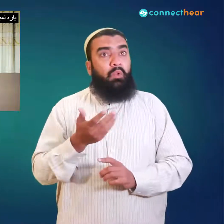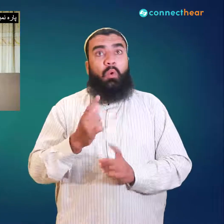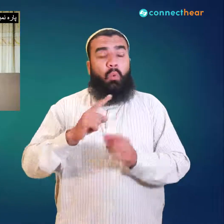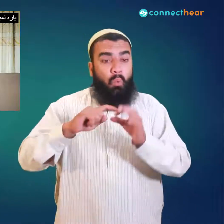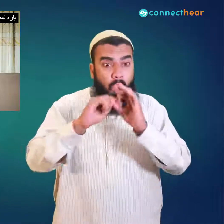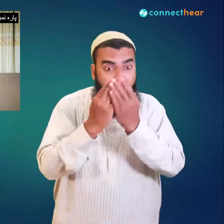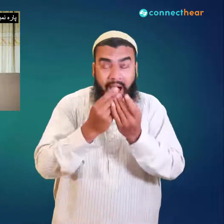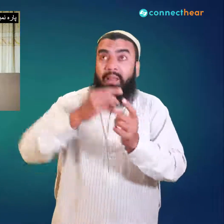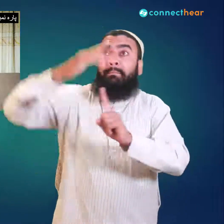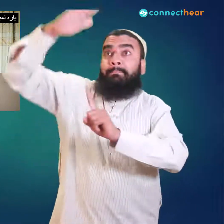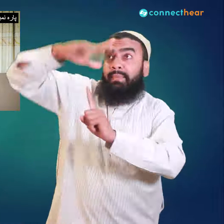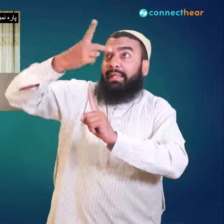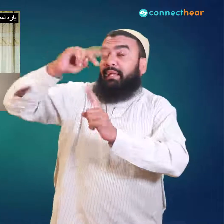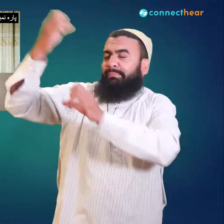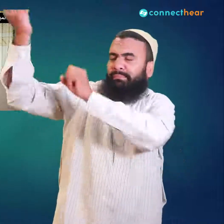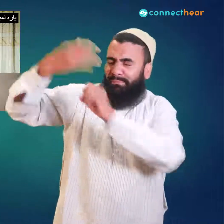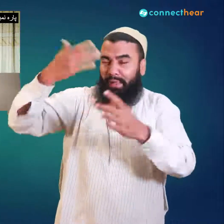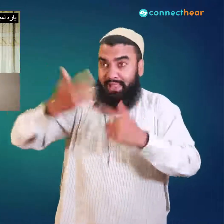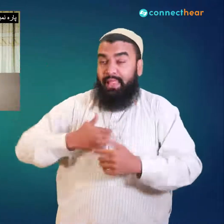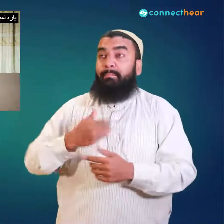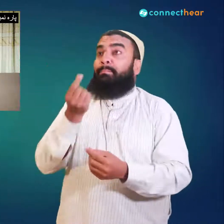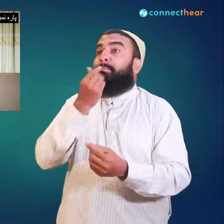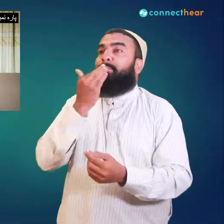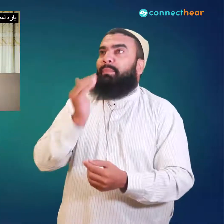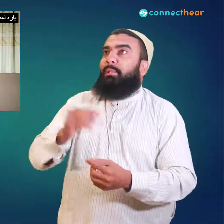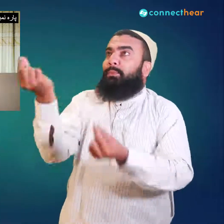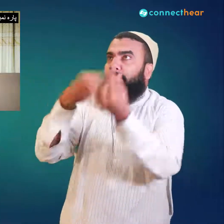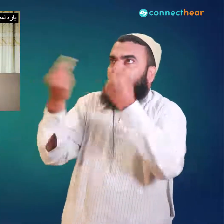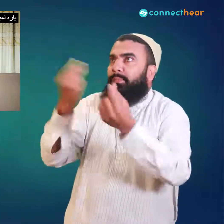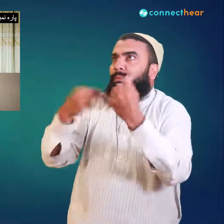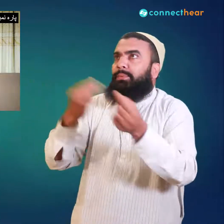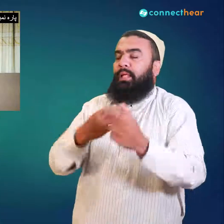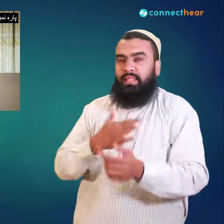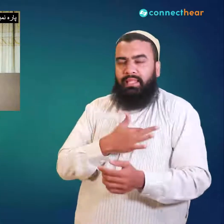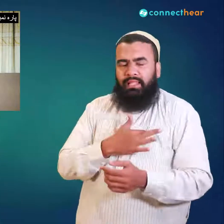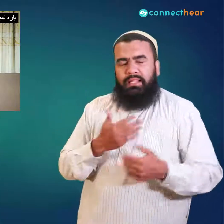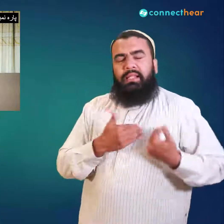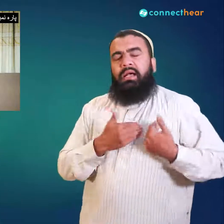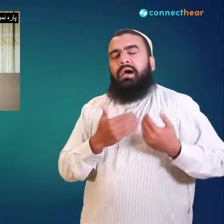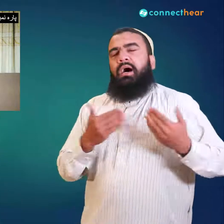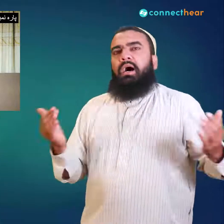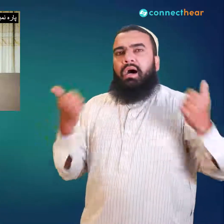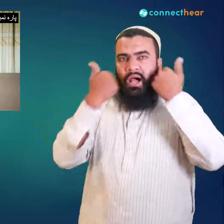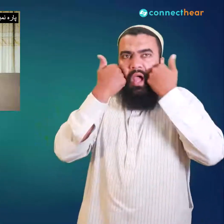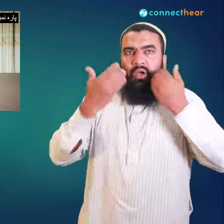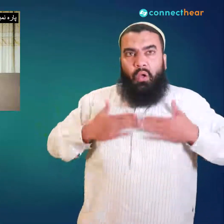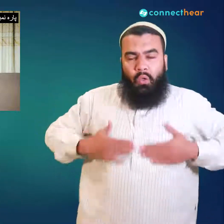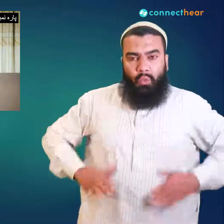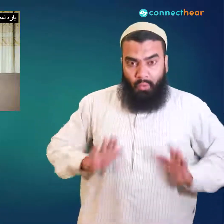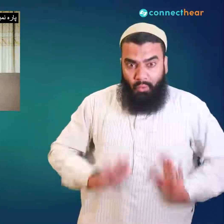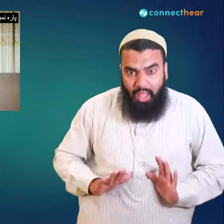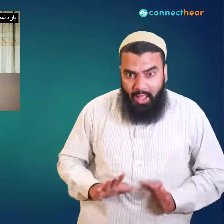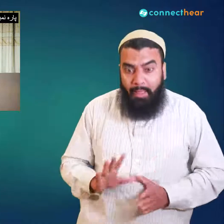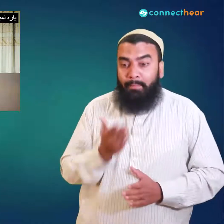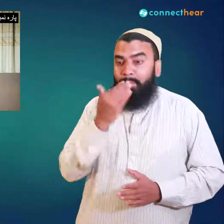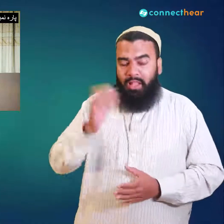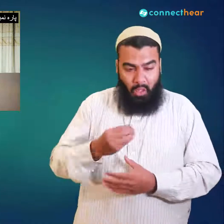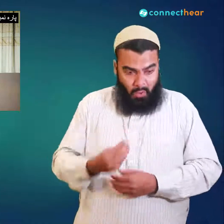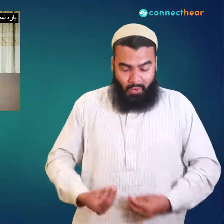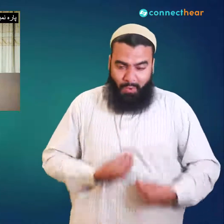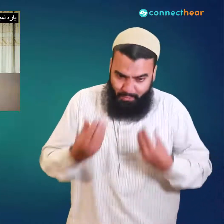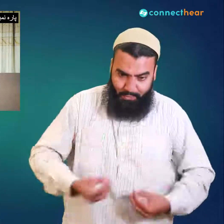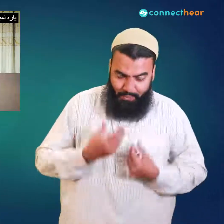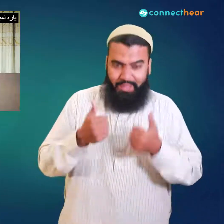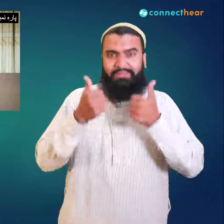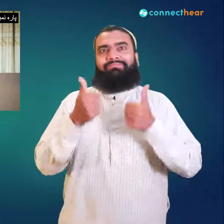الصدور، ہدایت اور رحمت ہمیں عطا فرما دی ہے۔ دنیا اور اس کا مال و متاع خوش ہونے کی